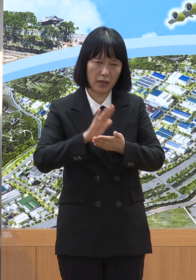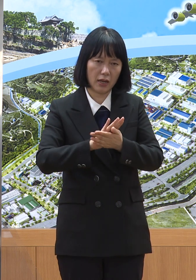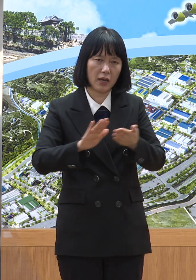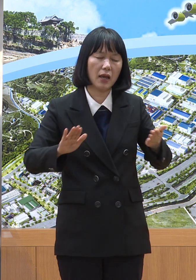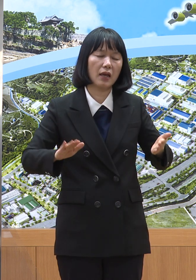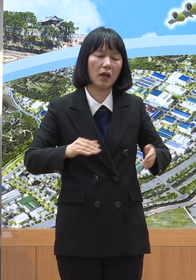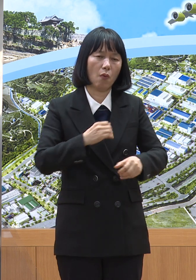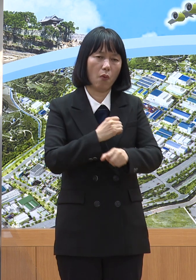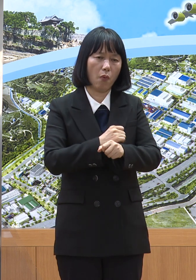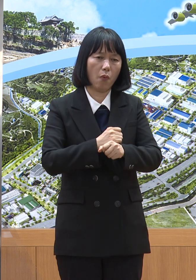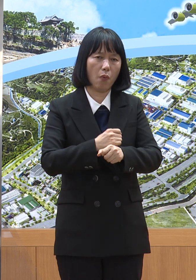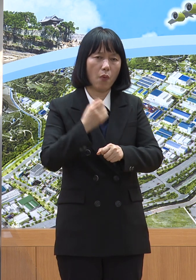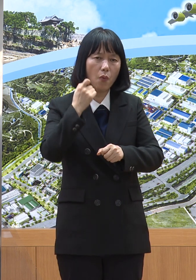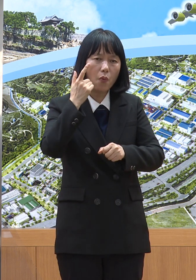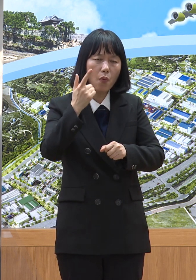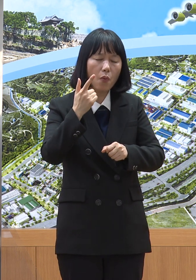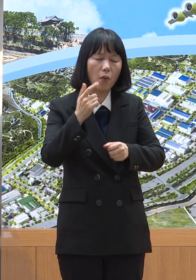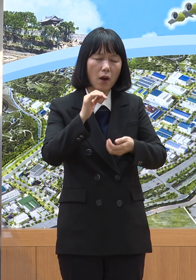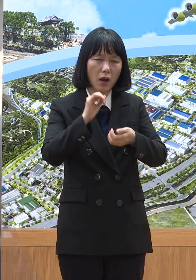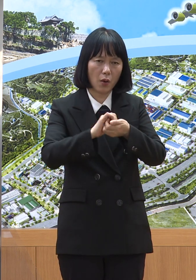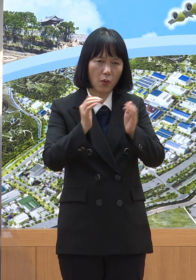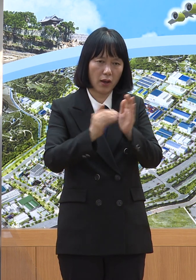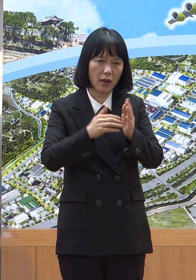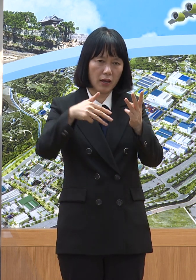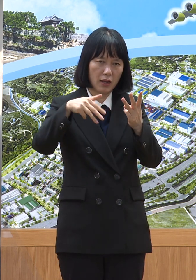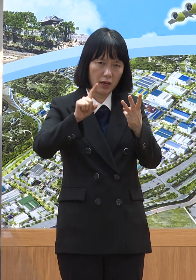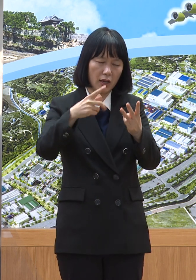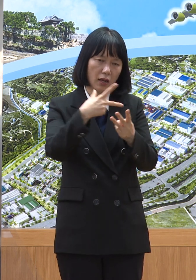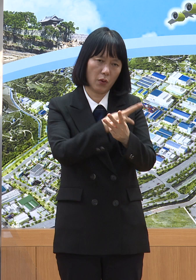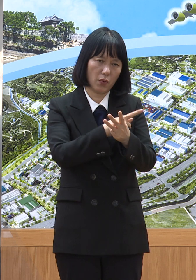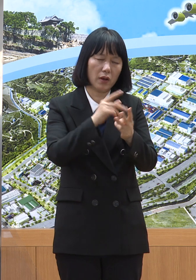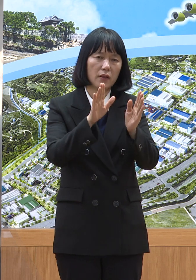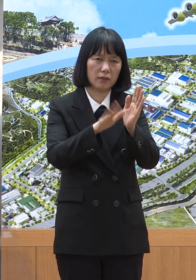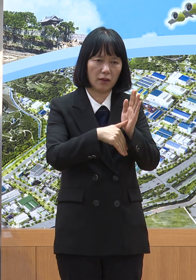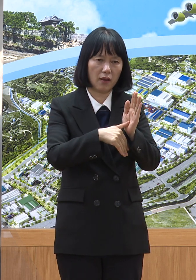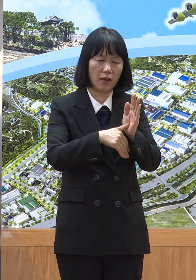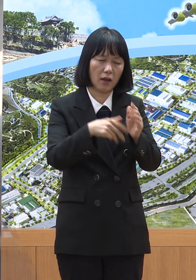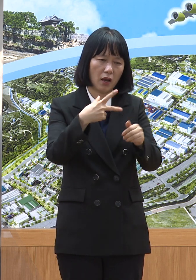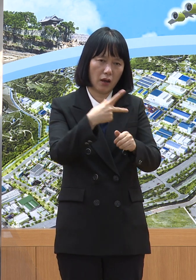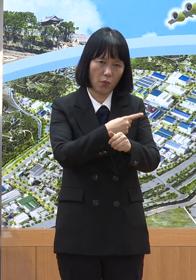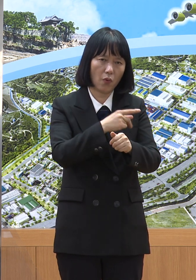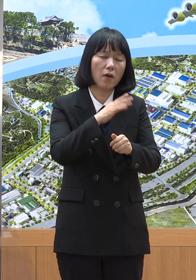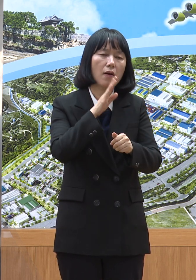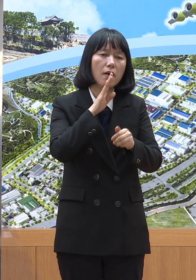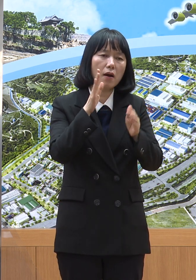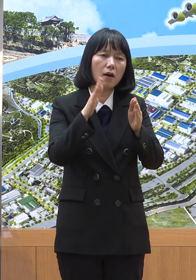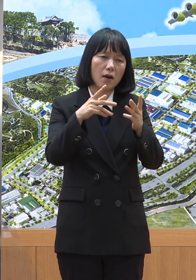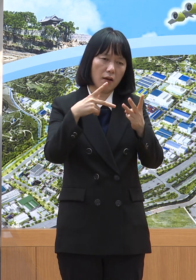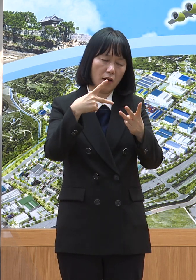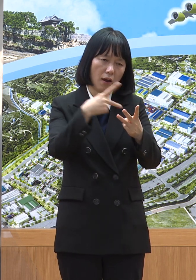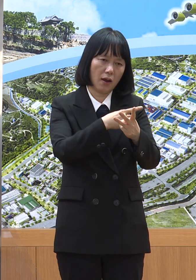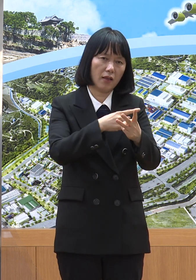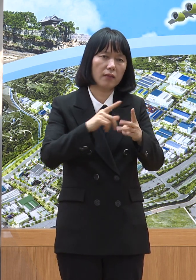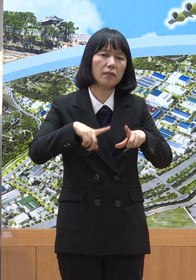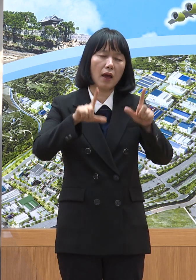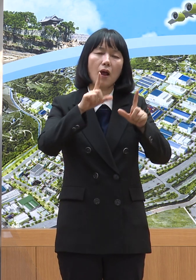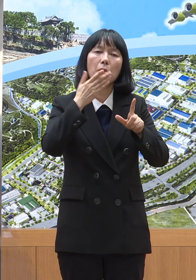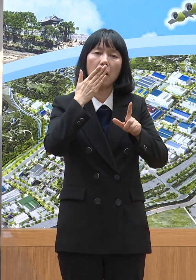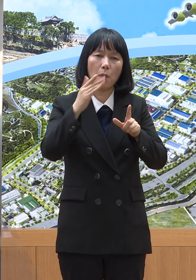방역 패스 유효기간 만료에 따라 3차 접종을 받으실 경우 접종 당일부터 방역 패스가